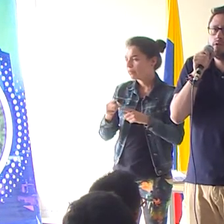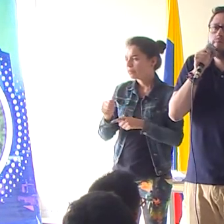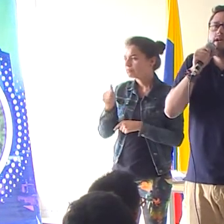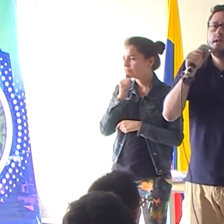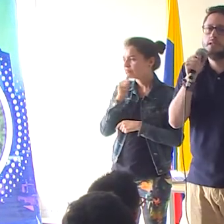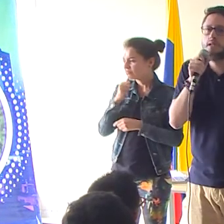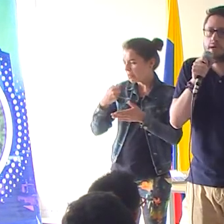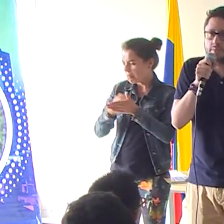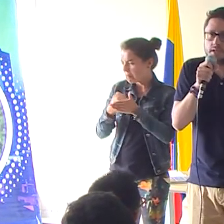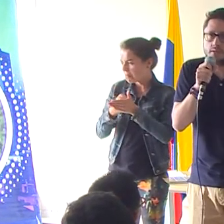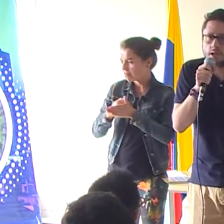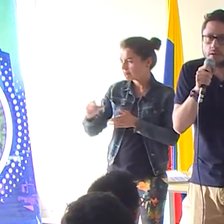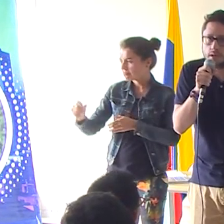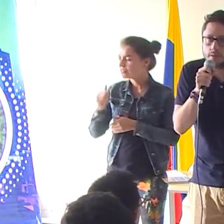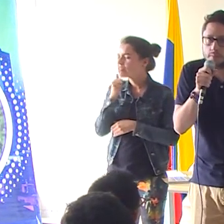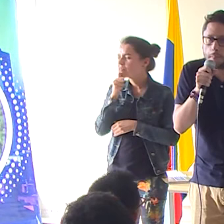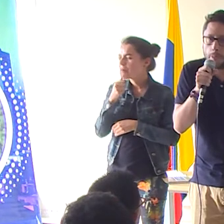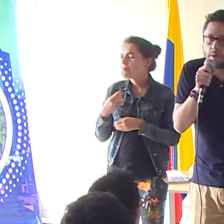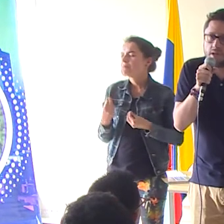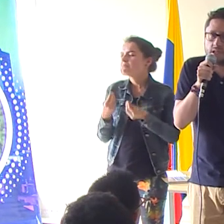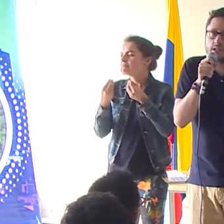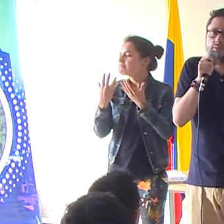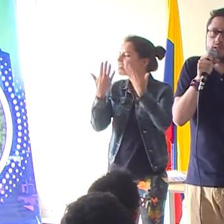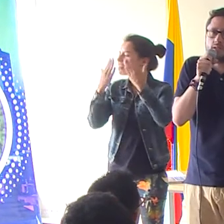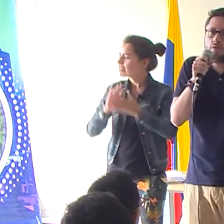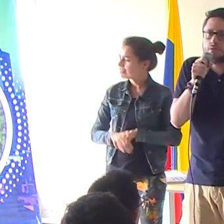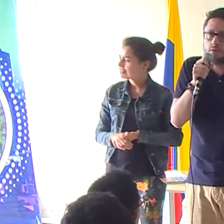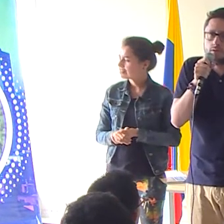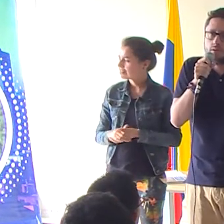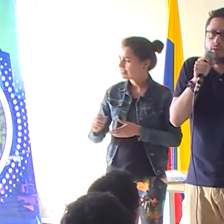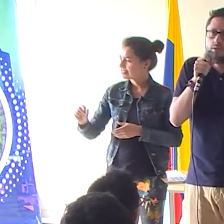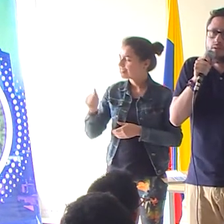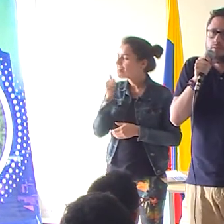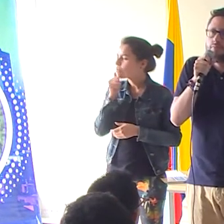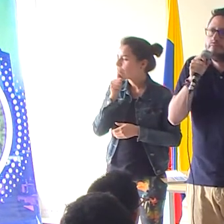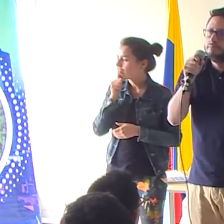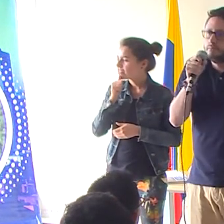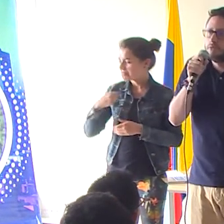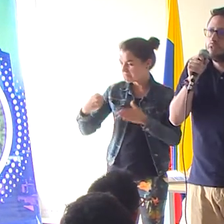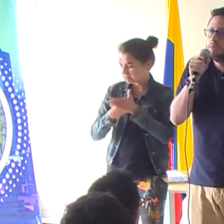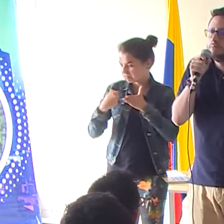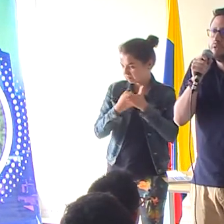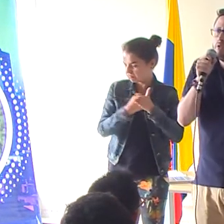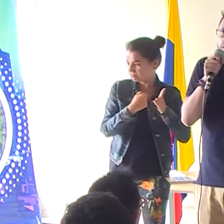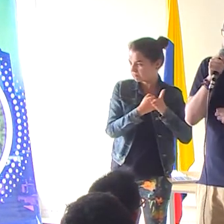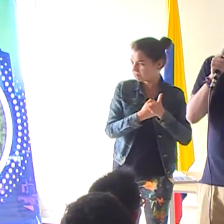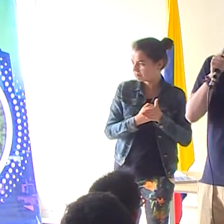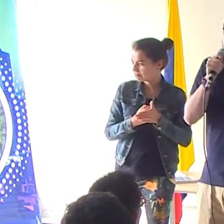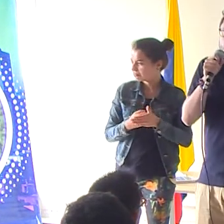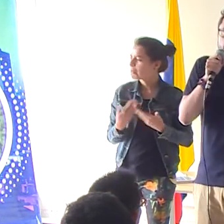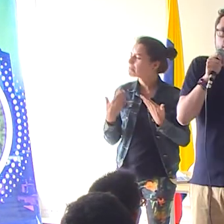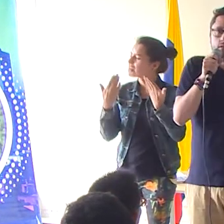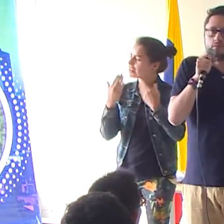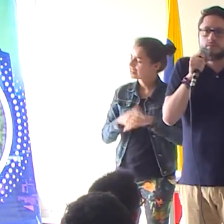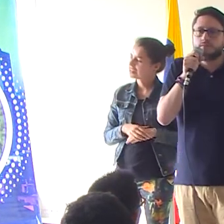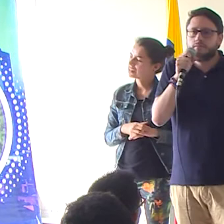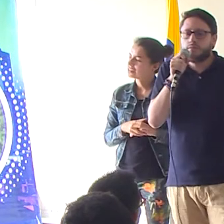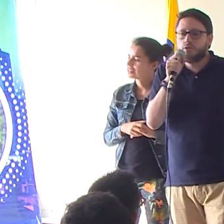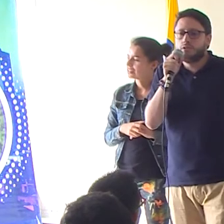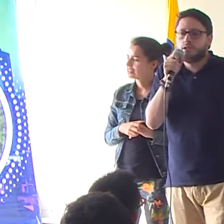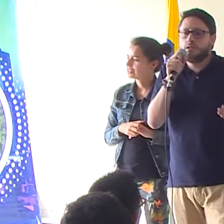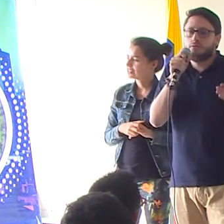a ustedes para que les sirve la presión del agua bañarse más a gusto bueno pero si tienen un restaurante